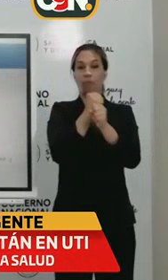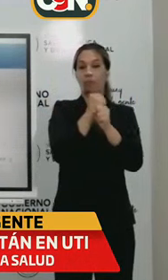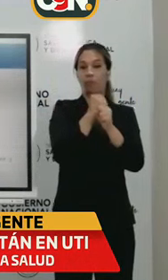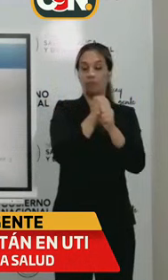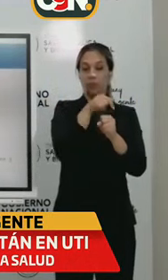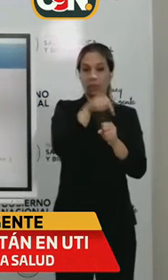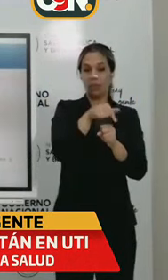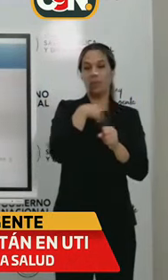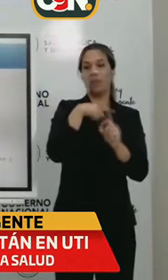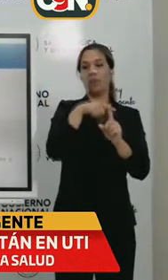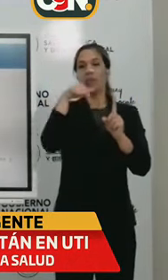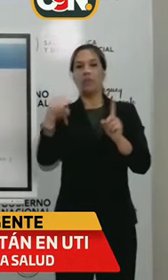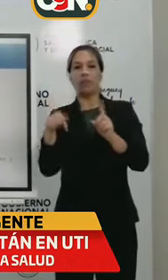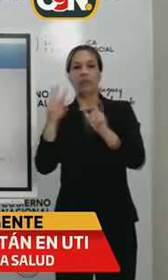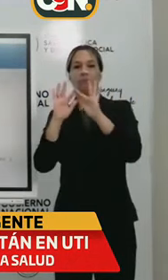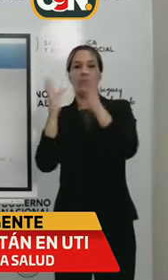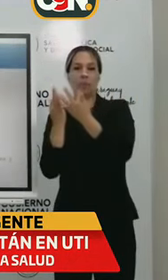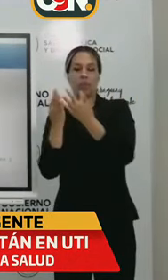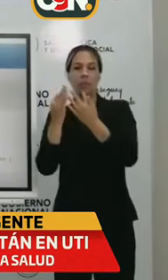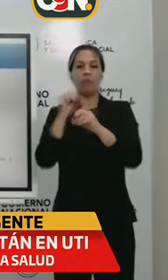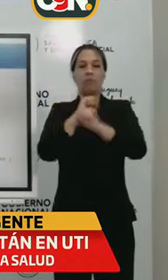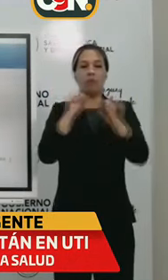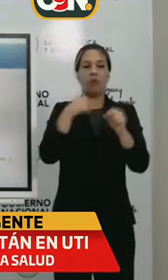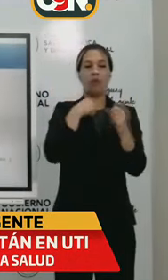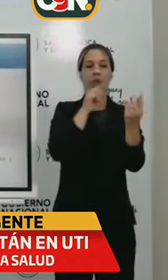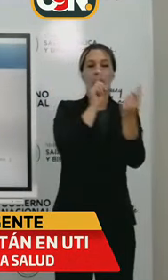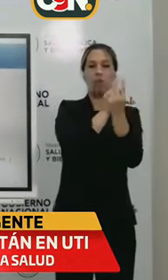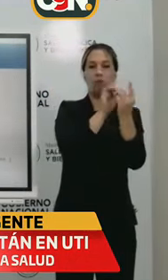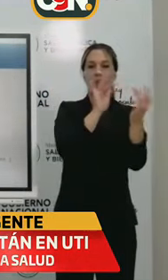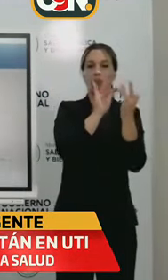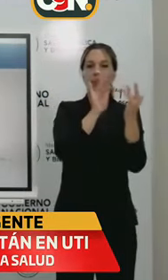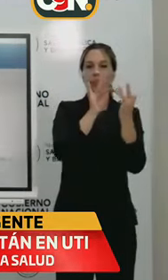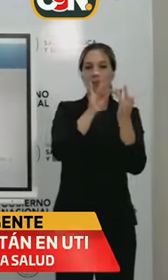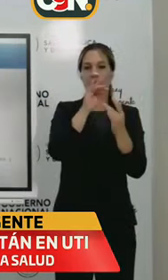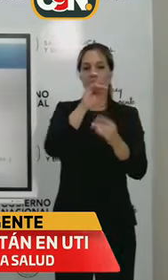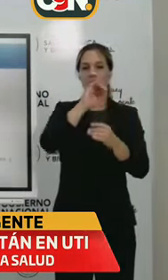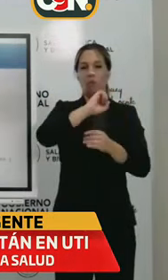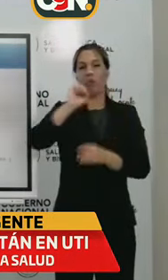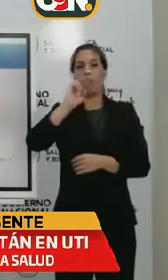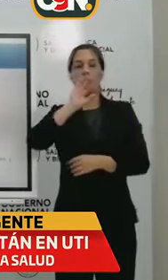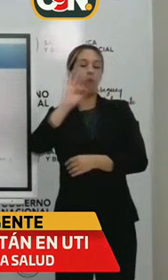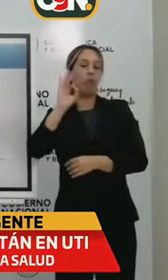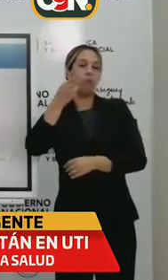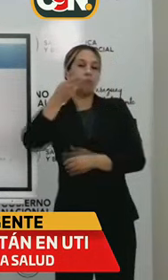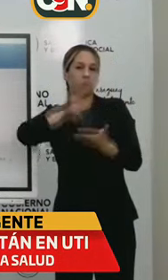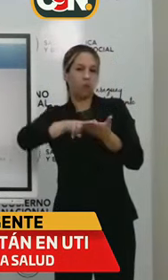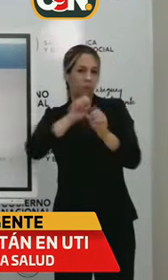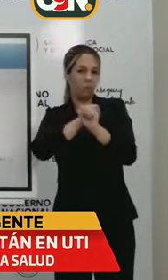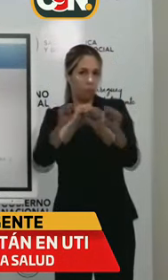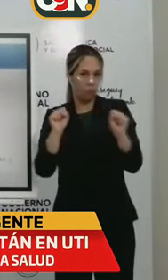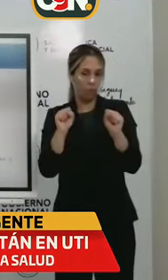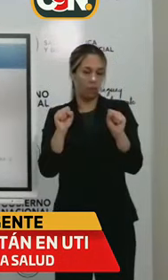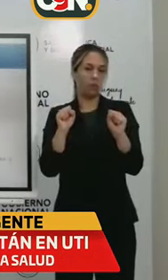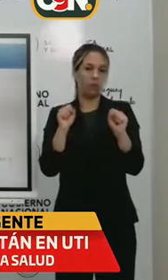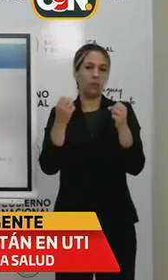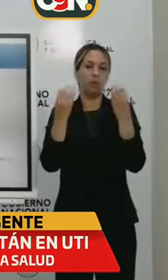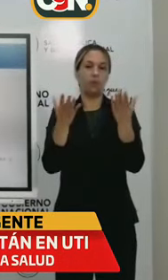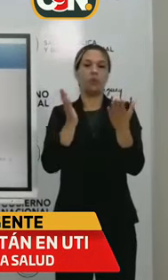entre 10 a 20 veces más el riesgo de enfermarse de coronavirus y también de fallecer. Entonces, esta es la población que está